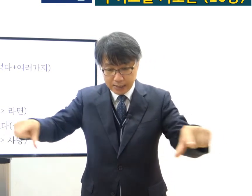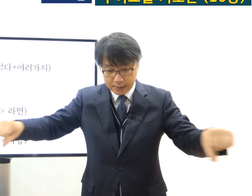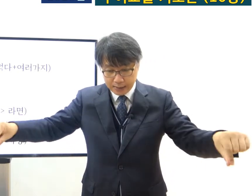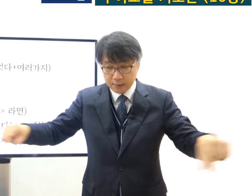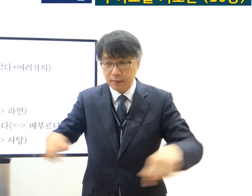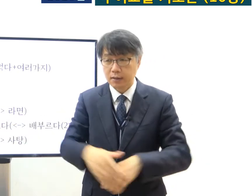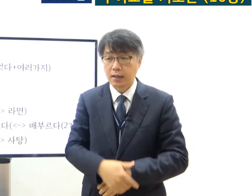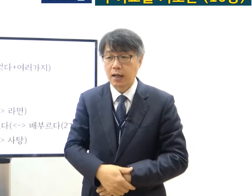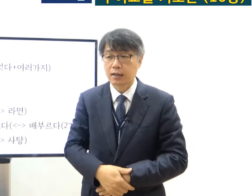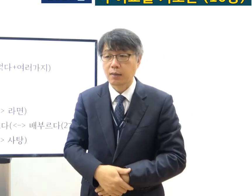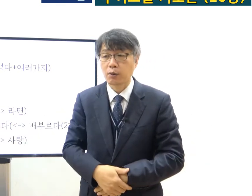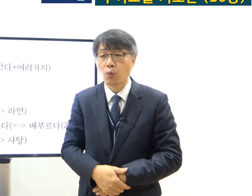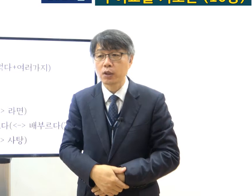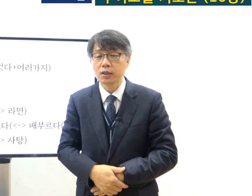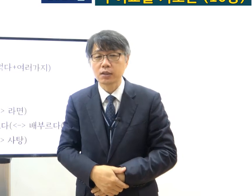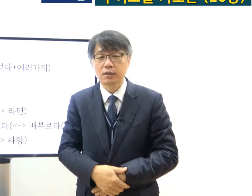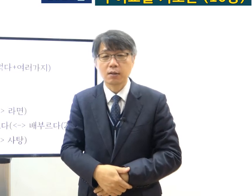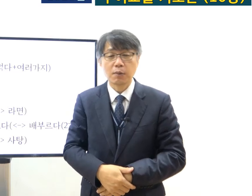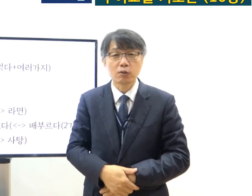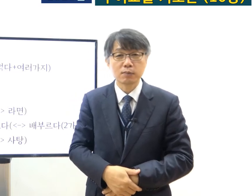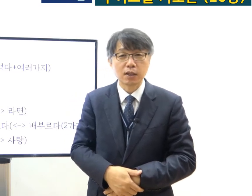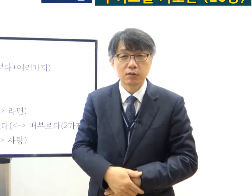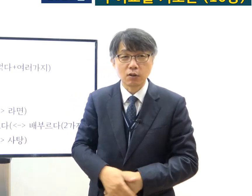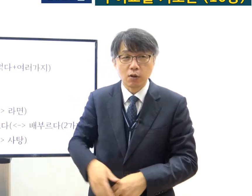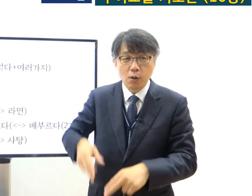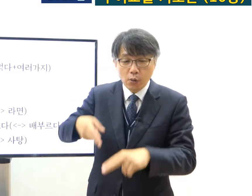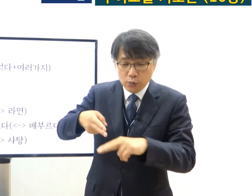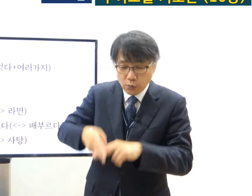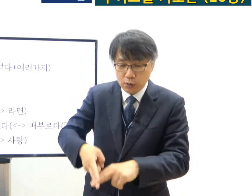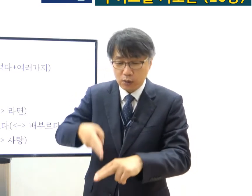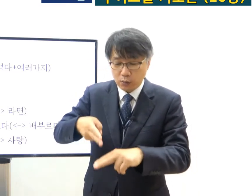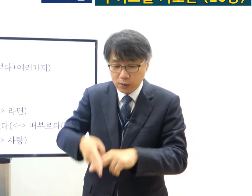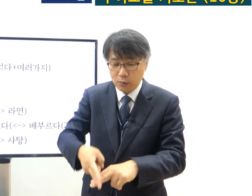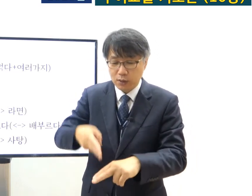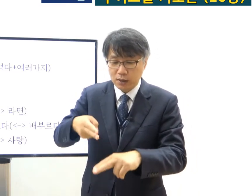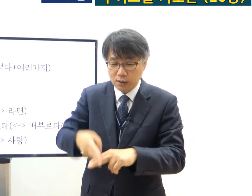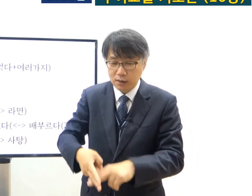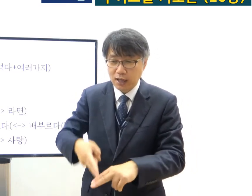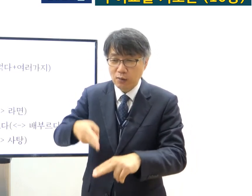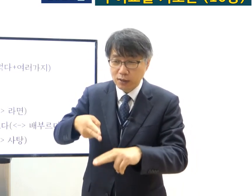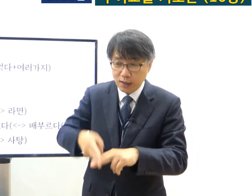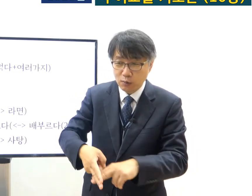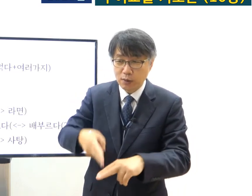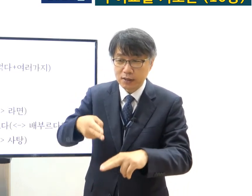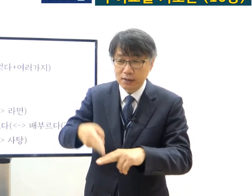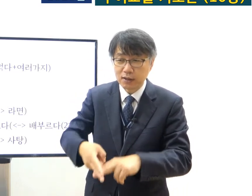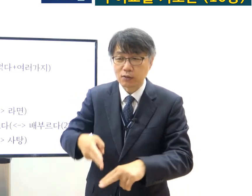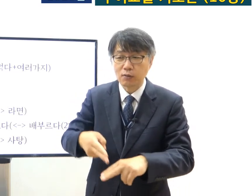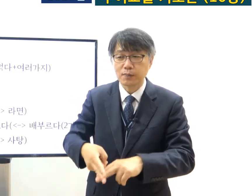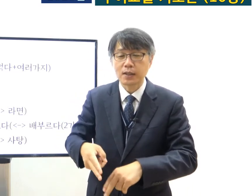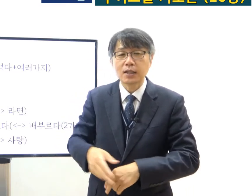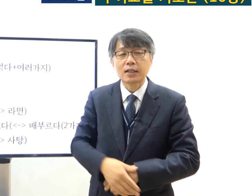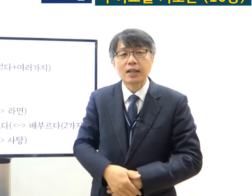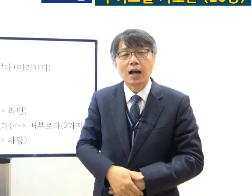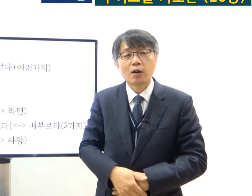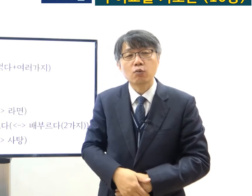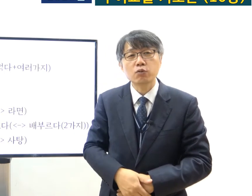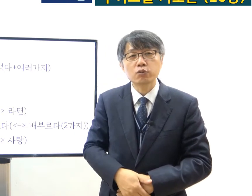반찬. 자, 그 다음에 요리는 배웠습니다. 그죠? 요리 칼로 이렇게 도마에 쓰는 거죠. 자, 국수는